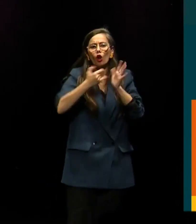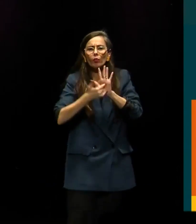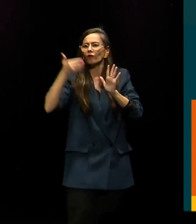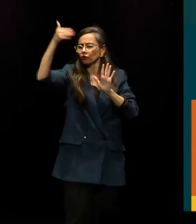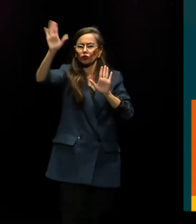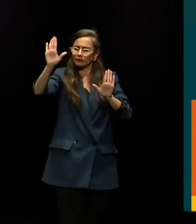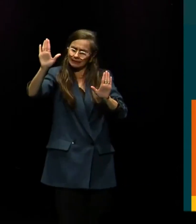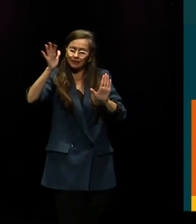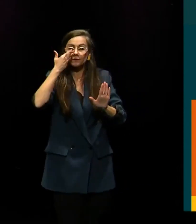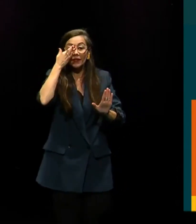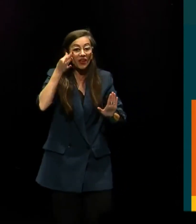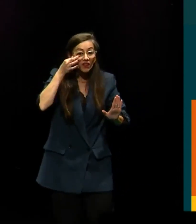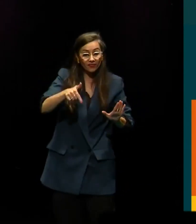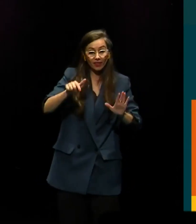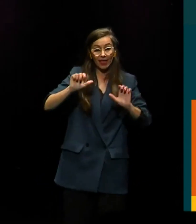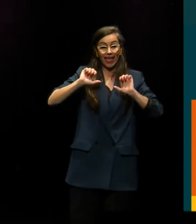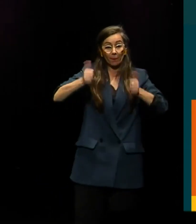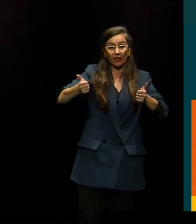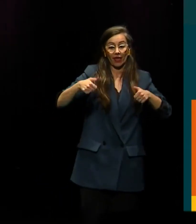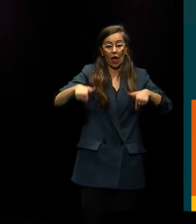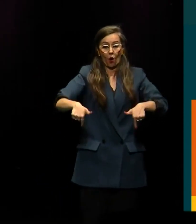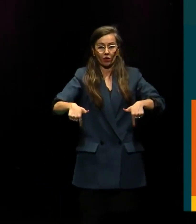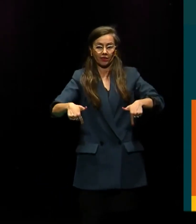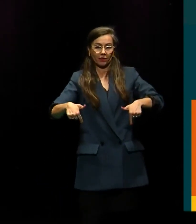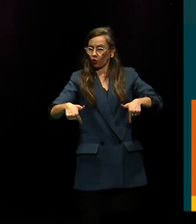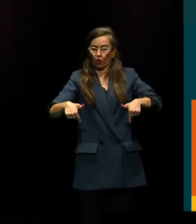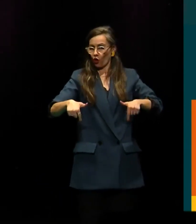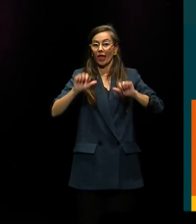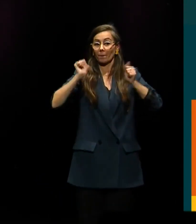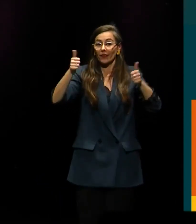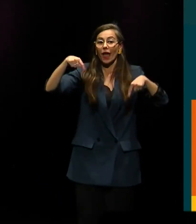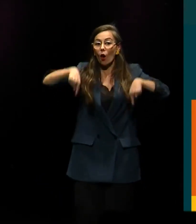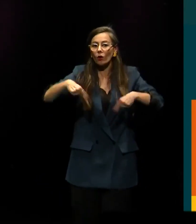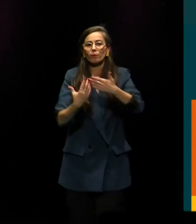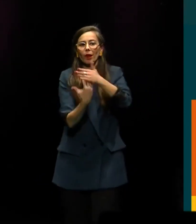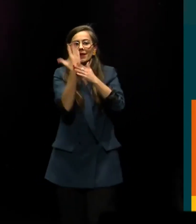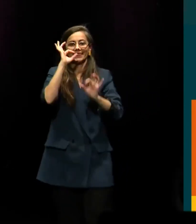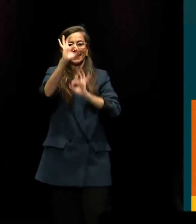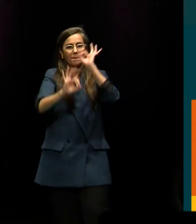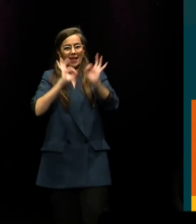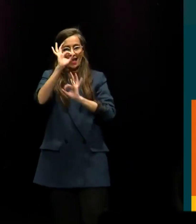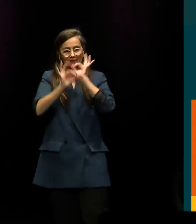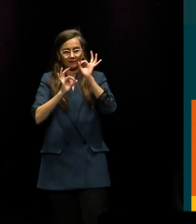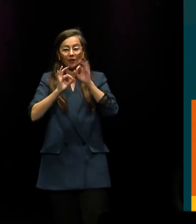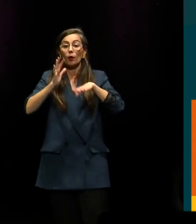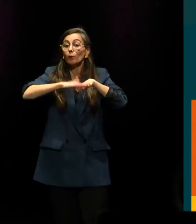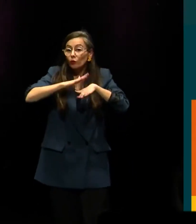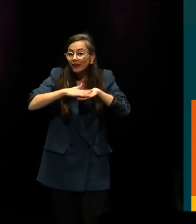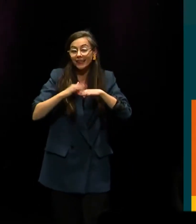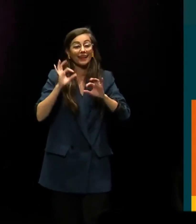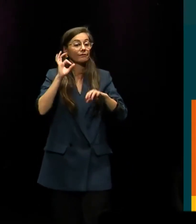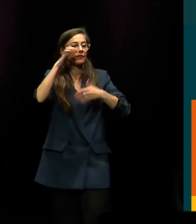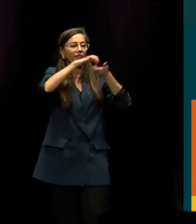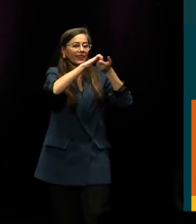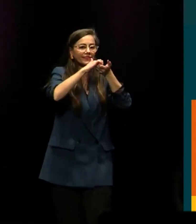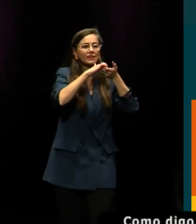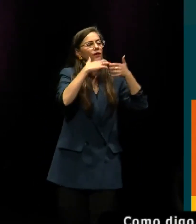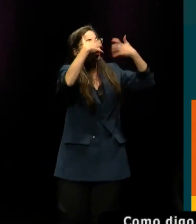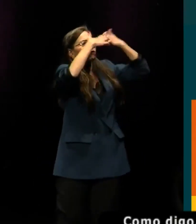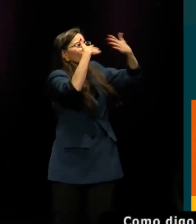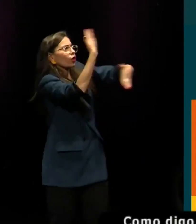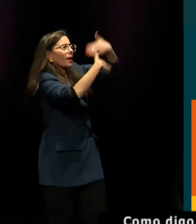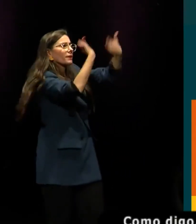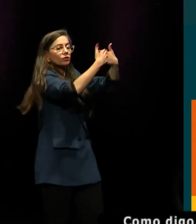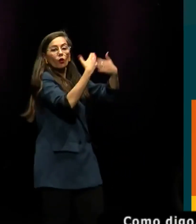Como digo, vamos a empezar a hablar de esa reconstrucción, pero el trabajo no empieza hoy. Esta mañana hemos tenido